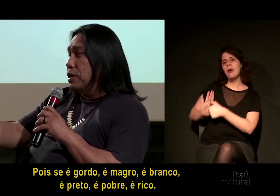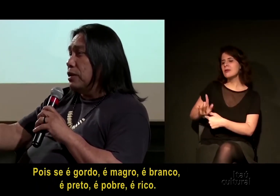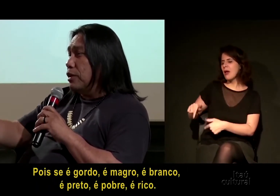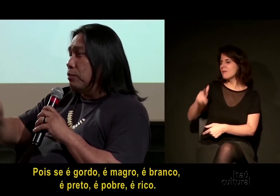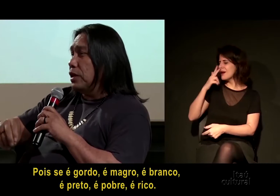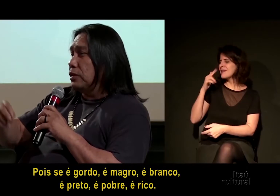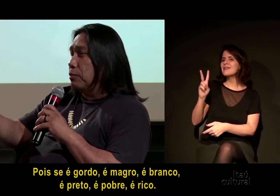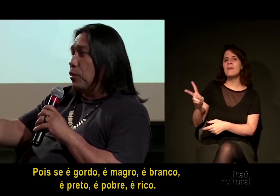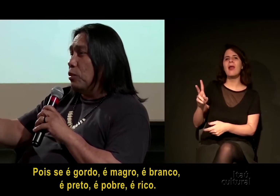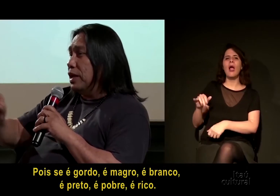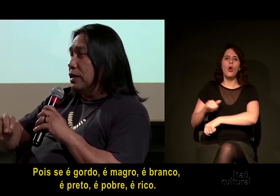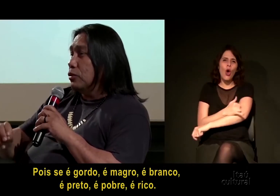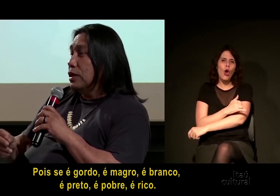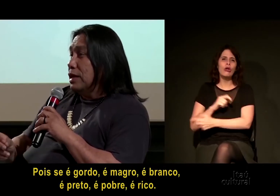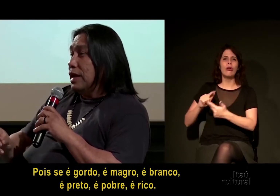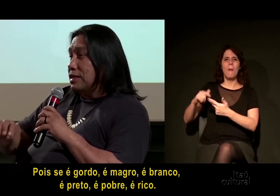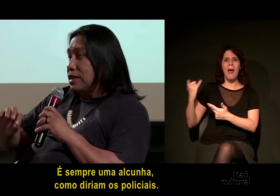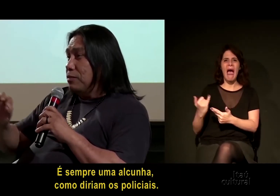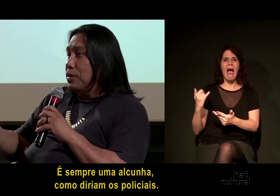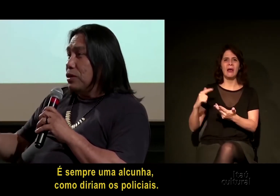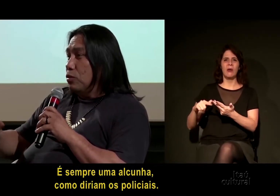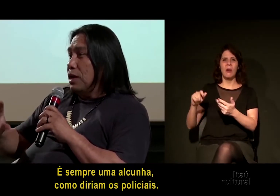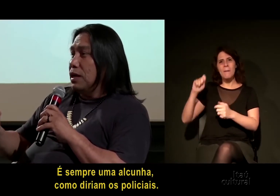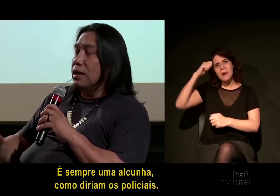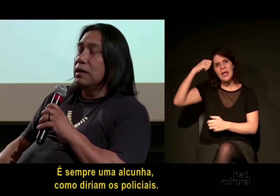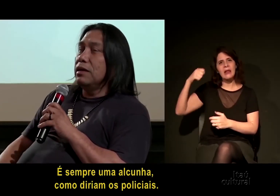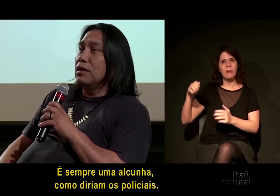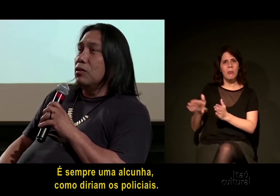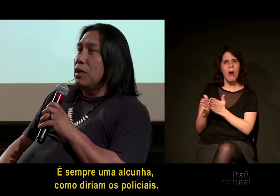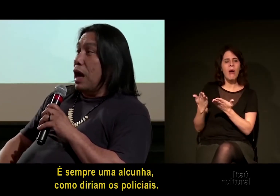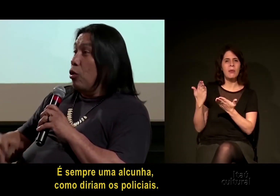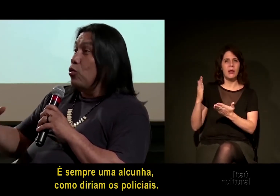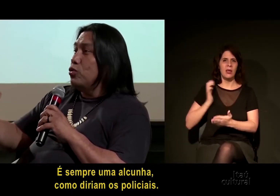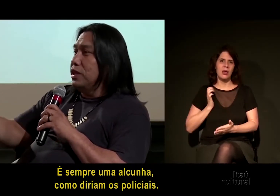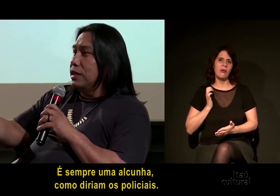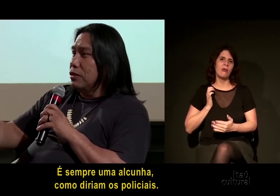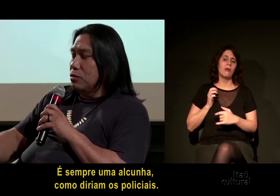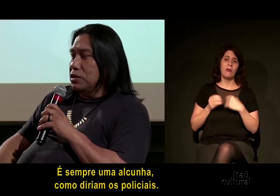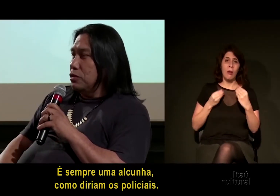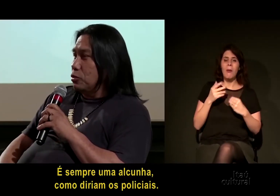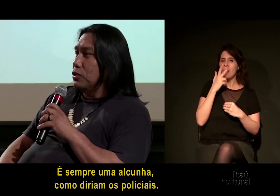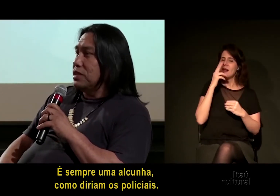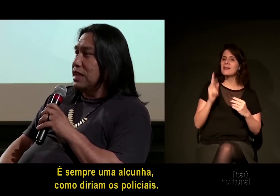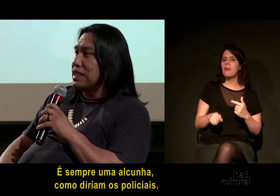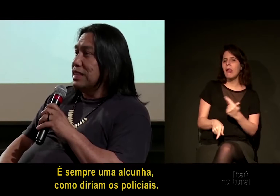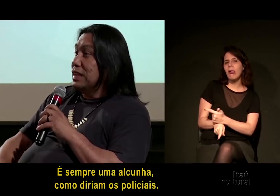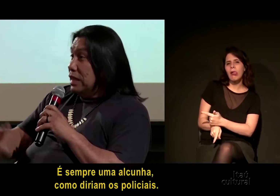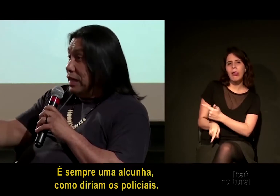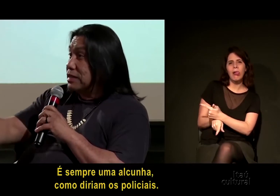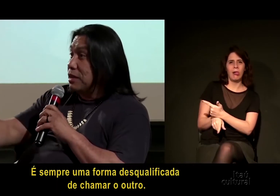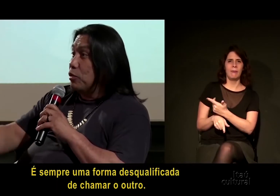branco, é preto, é pobre, é rico. É sempre uma alcunha, né? Como diriam os policiais, né? É sempre